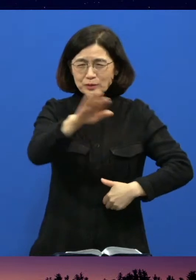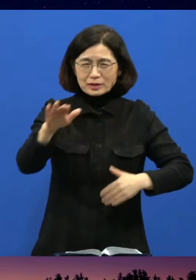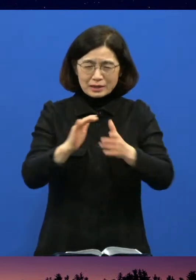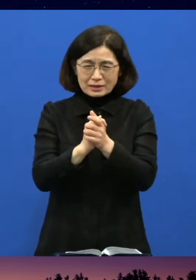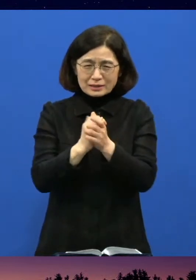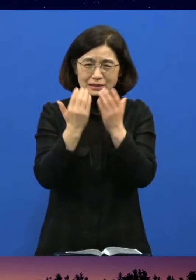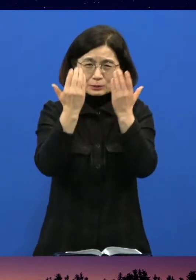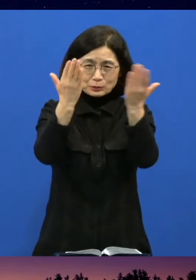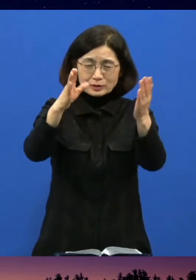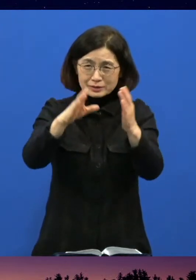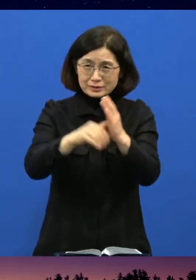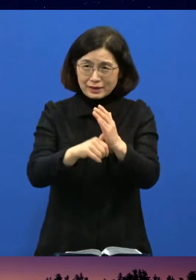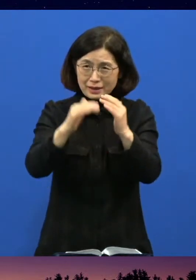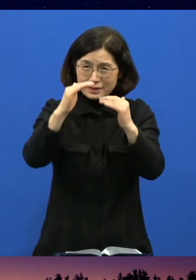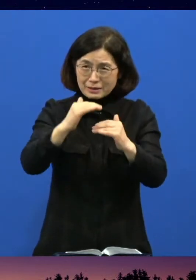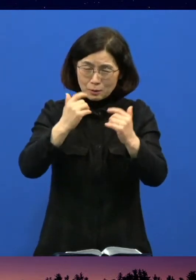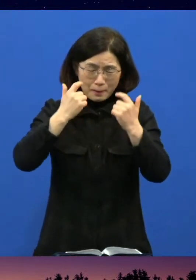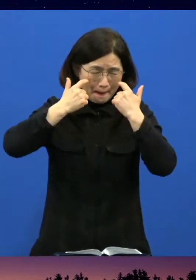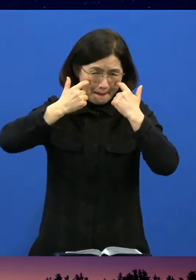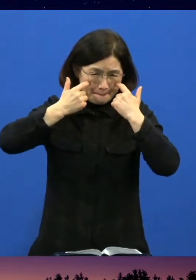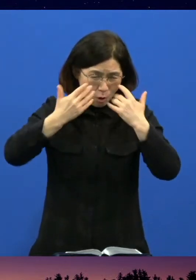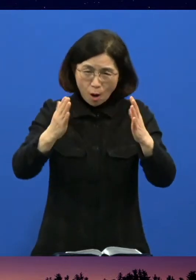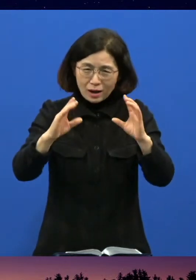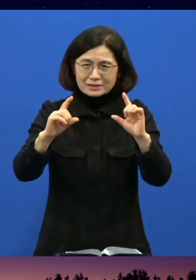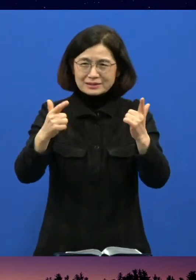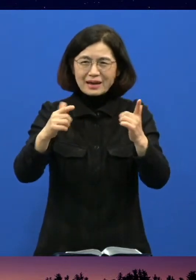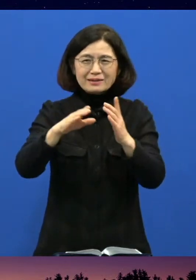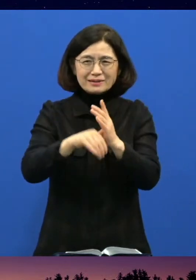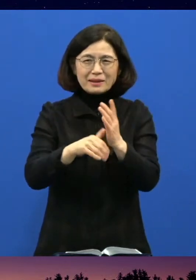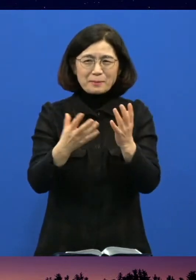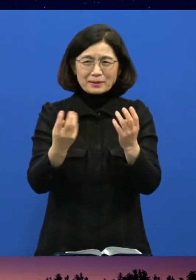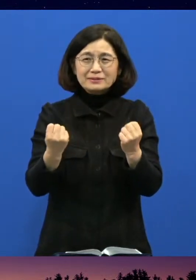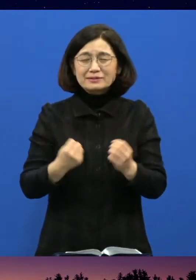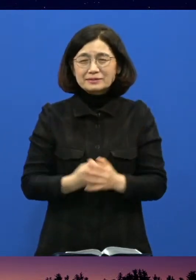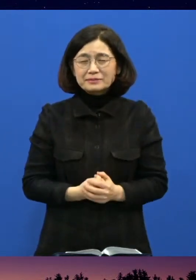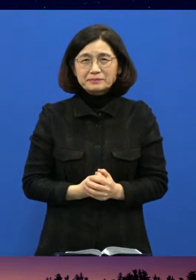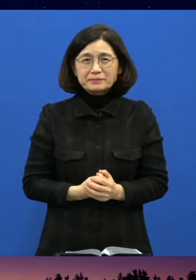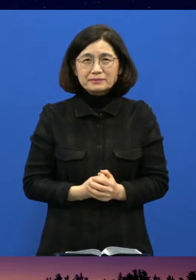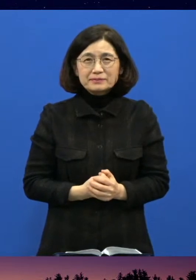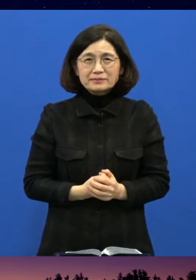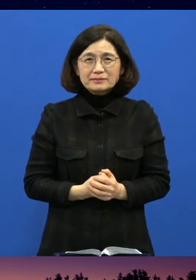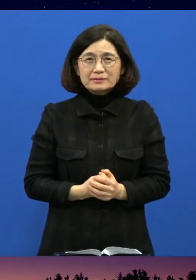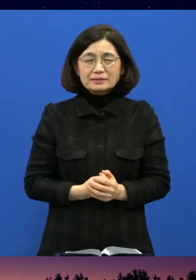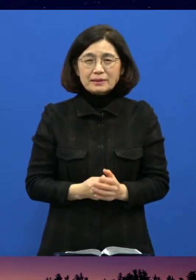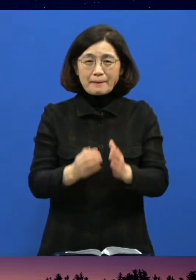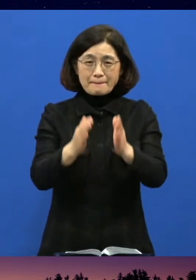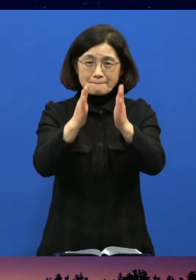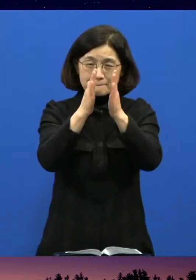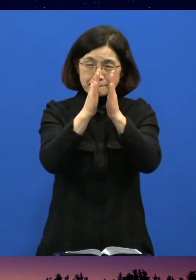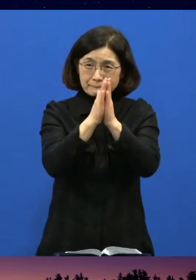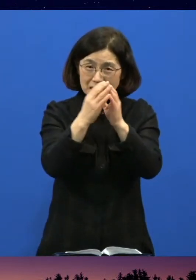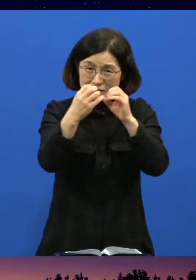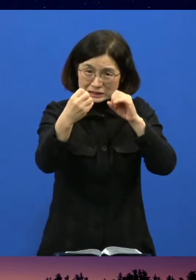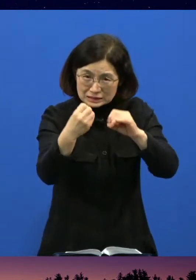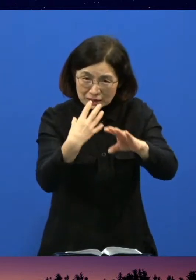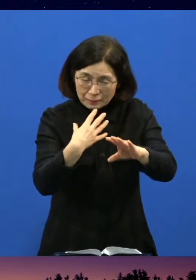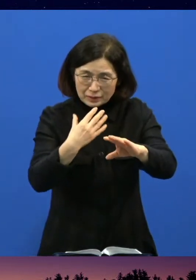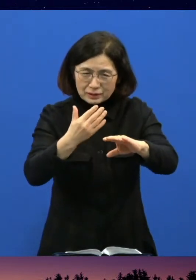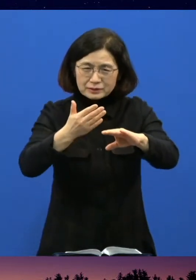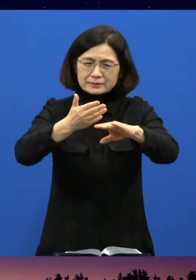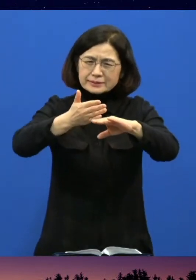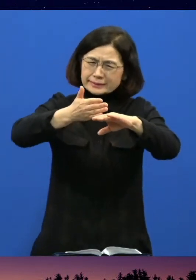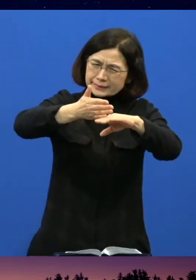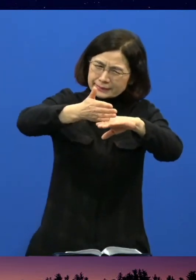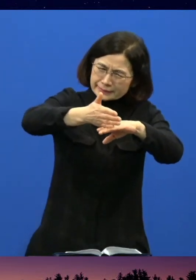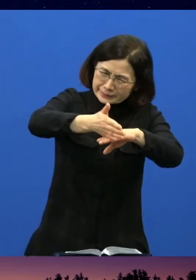않고 선명하지 않는 기도를 우리가 드릴 때가 많아요. 그런데 그 응답이 미루어지면서, 내가 구한 것이 응답되지 않고